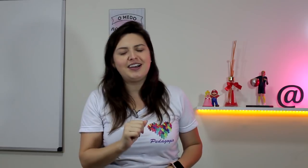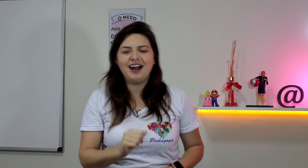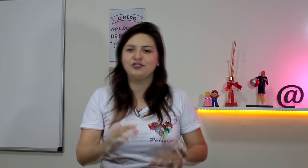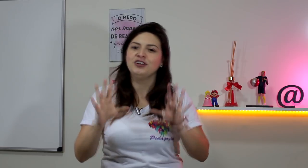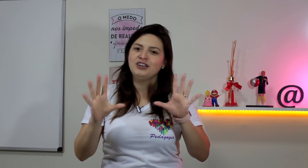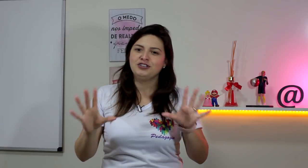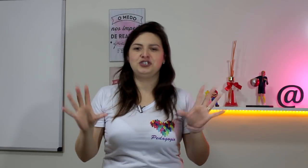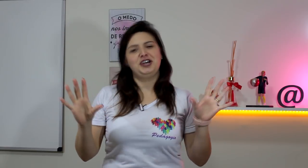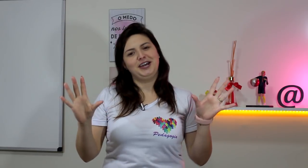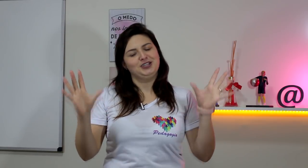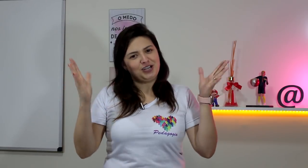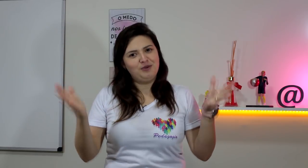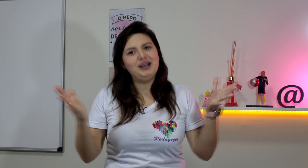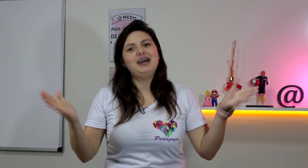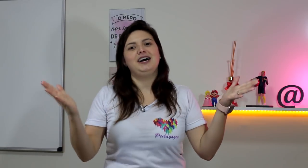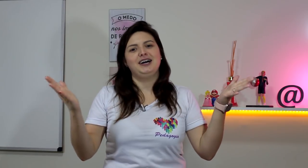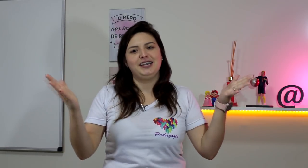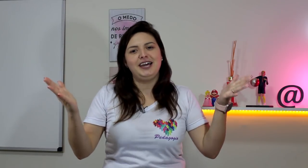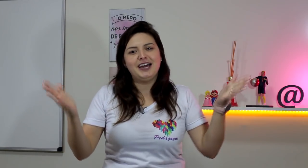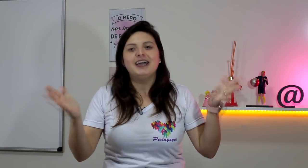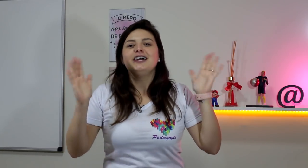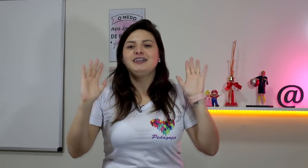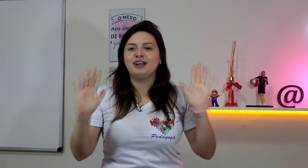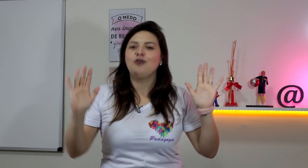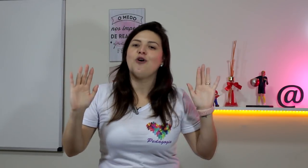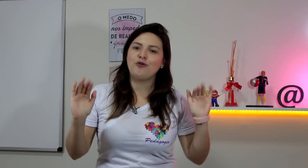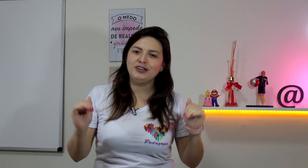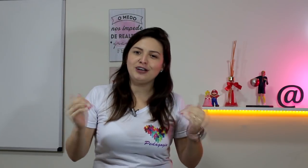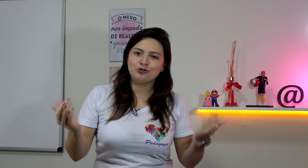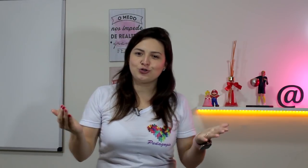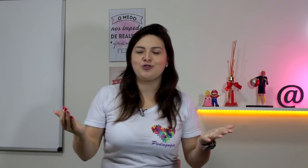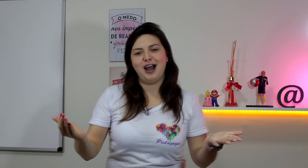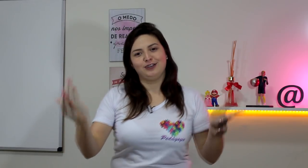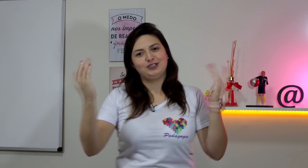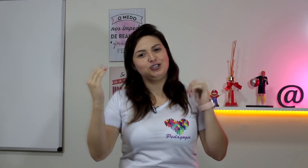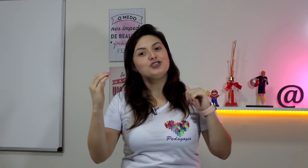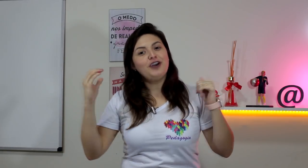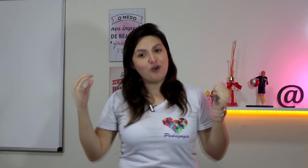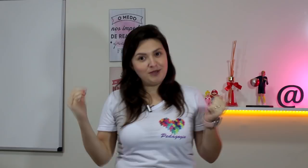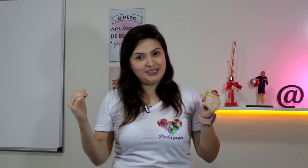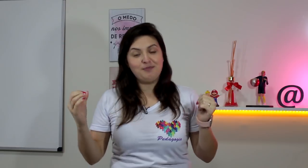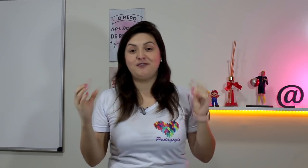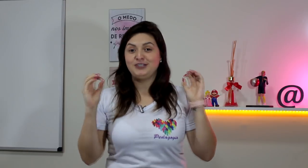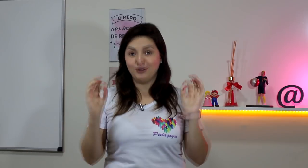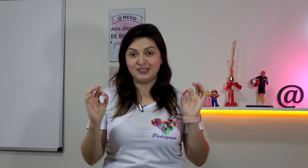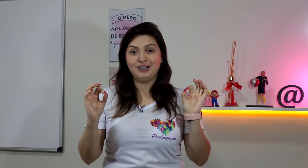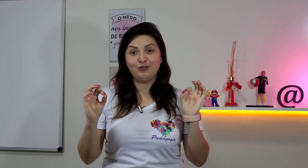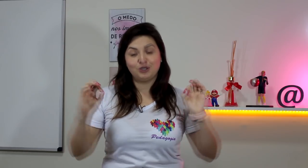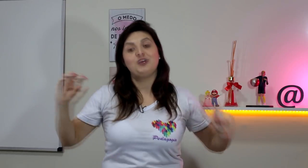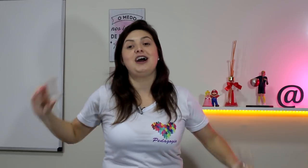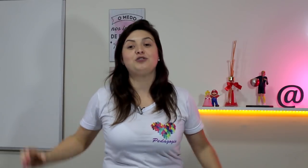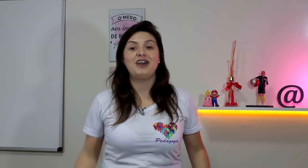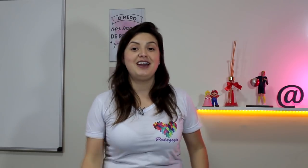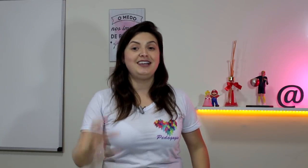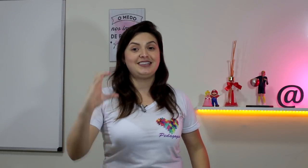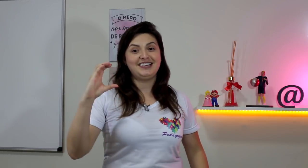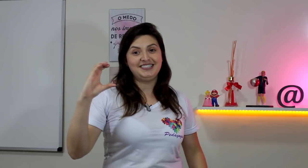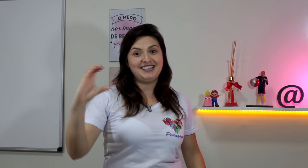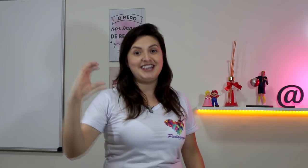agregado. Gente, calma lá, né? Então, ó, coitado dos cunhados. A gente vai começar para fazer o sinal de cunhado. É a letra C